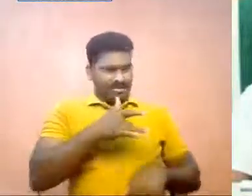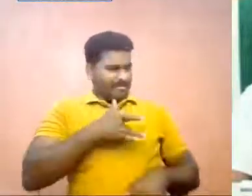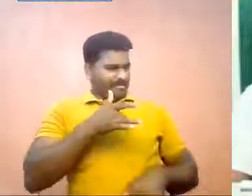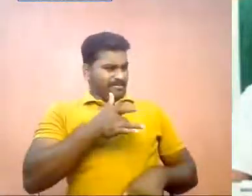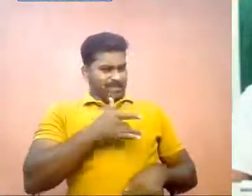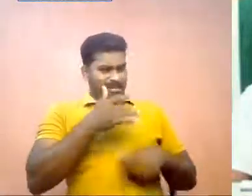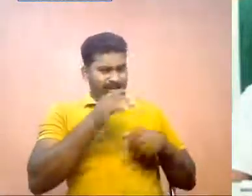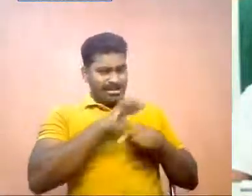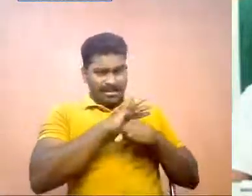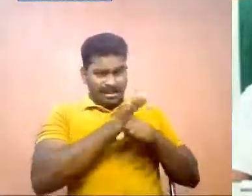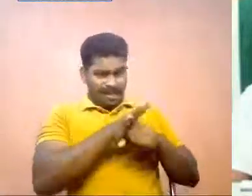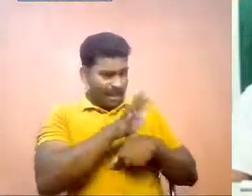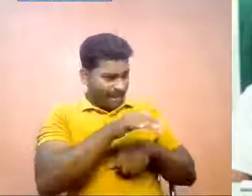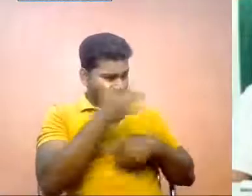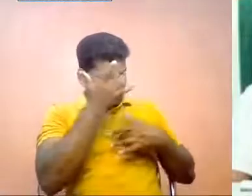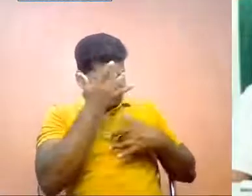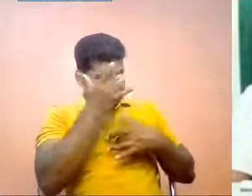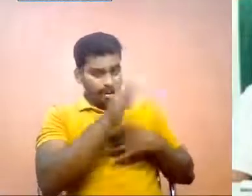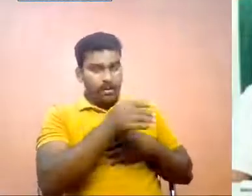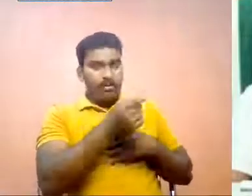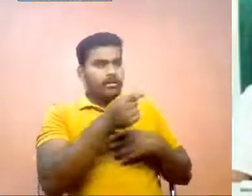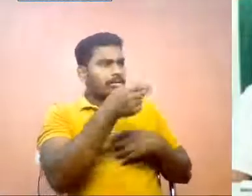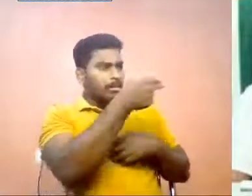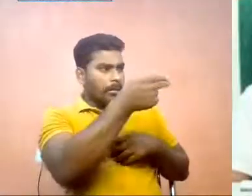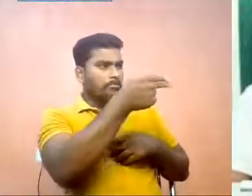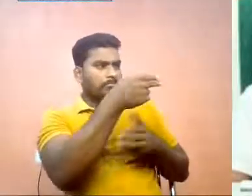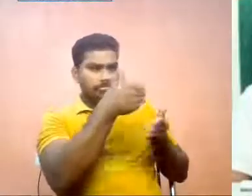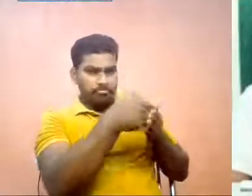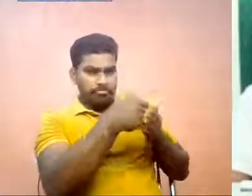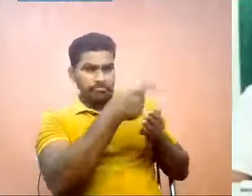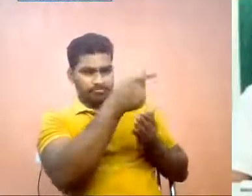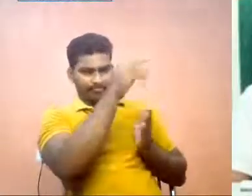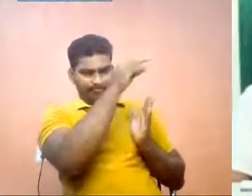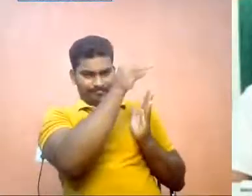ഇവരുടെ എല്ലാം ഡാറ്റ അടിയന്തരമായി ശേഖരിക്കുകയാണ്.